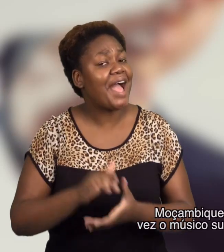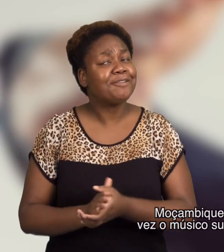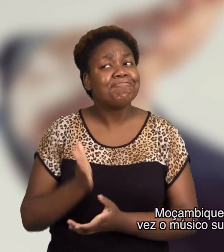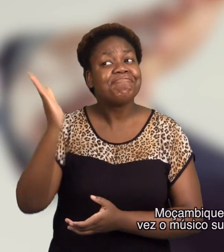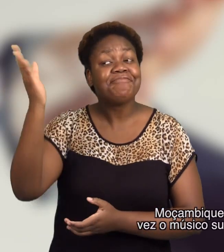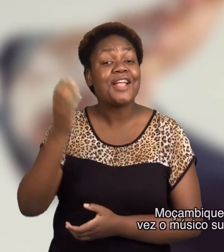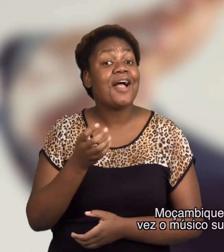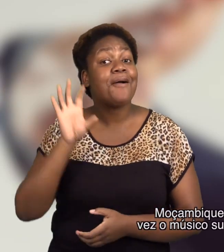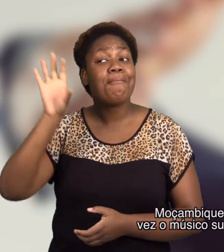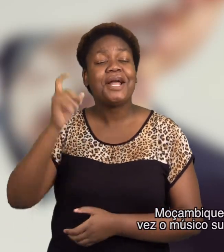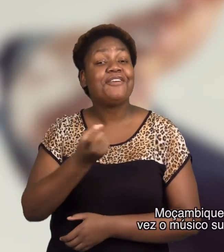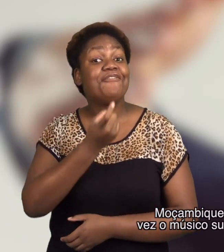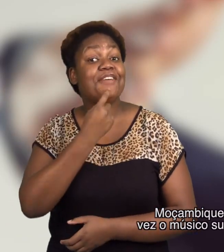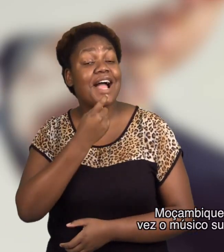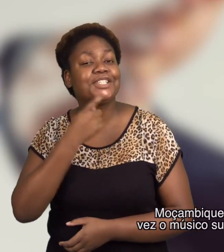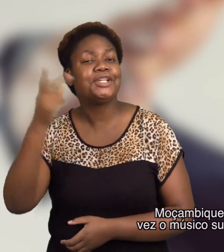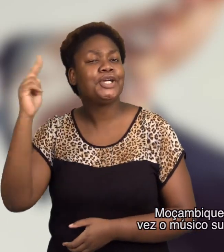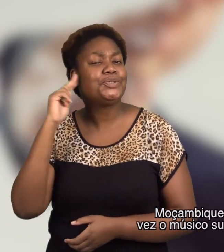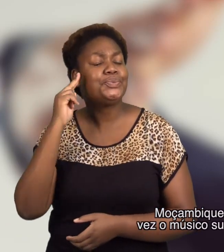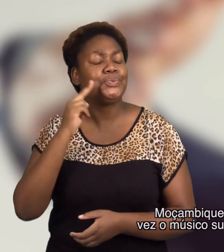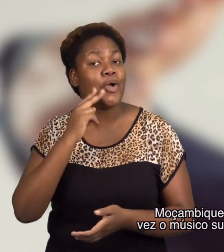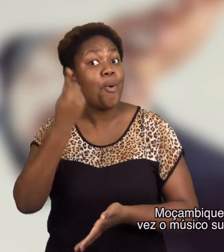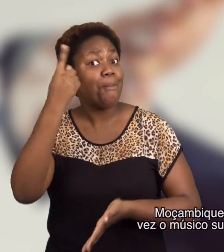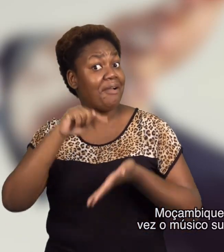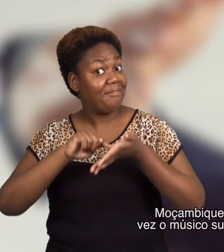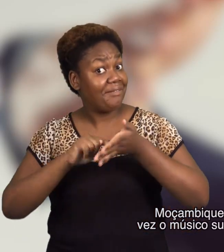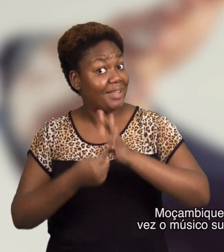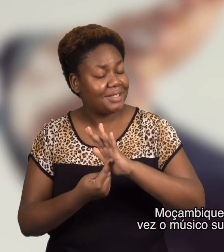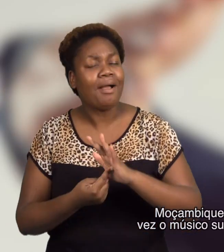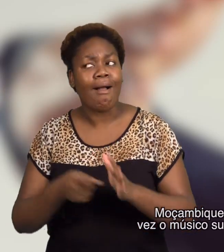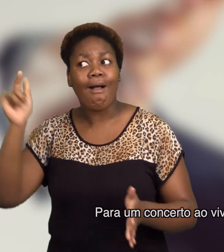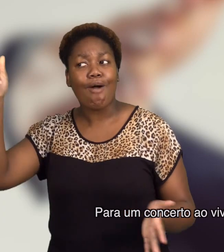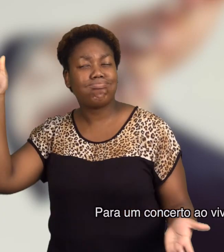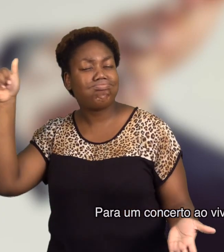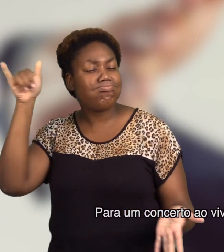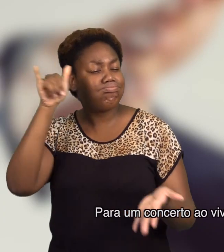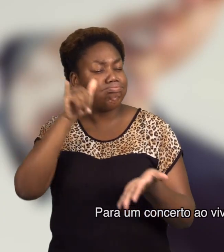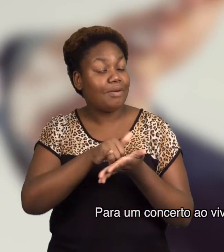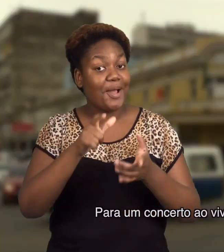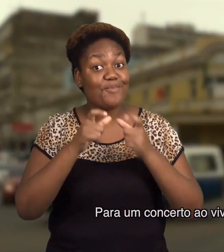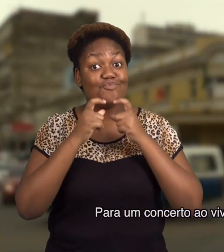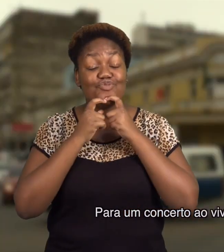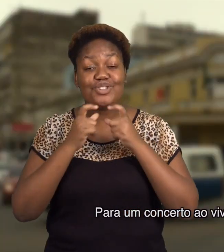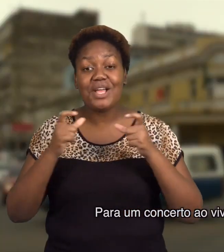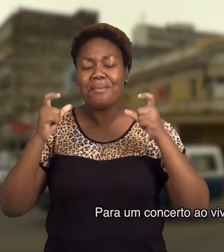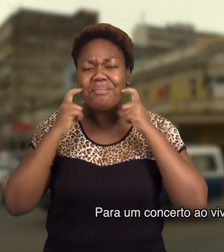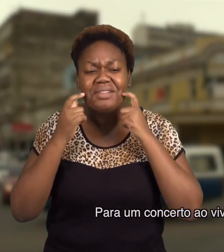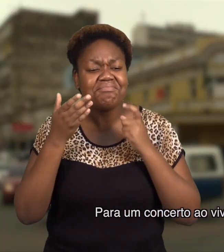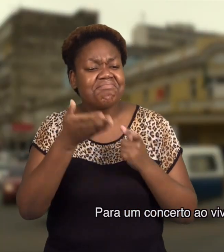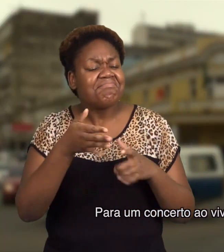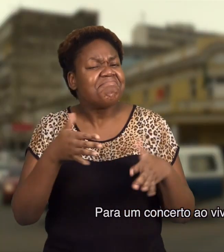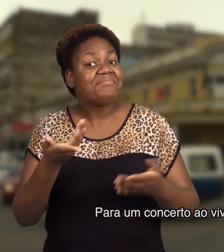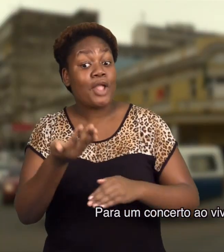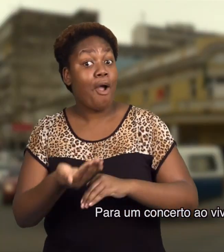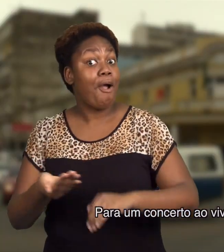Moçambique recebe pela primeira vez o músico surdo finlandês Singmark para um concerto ao vivo com recurso